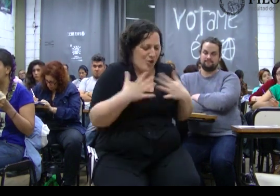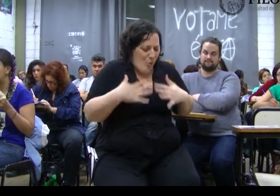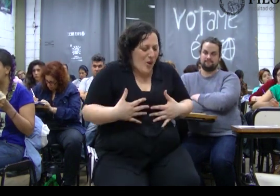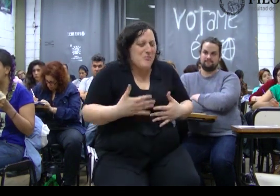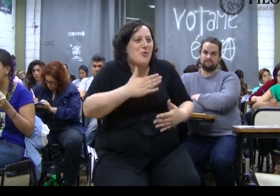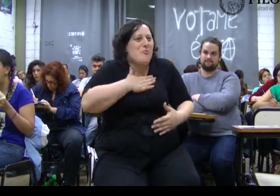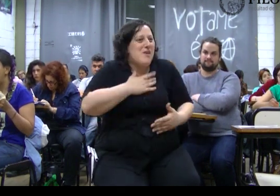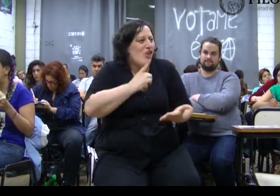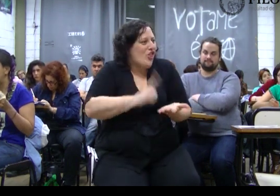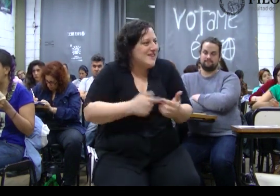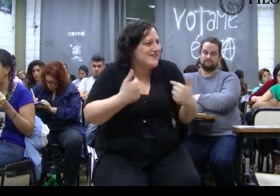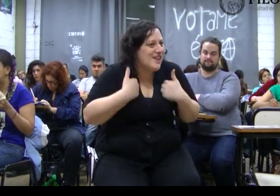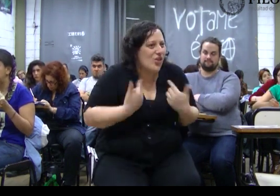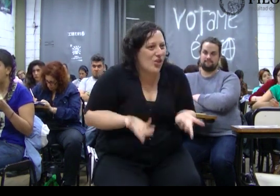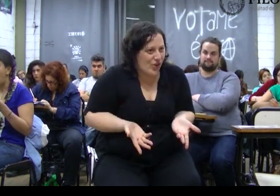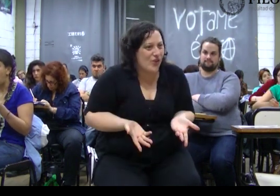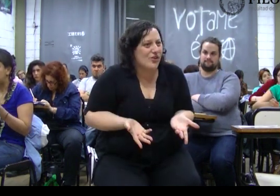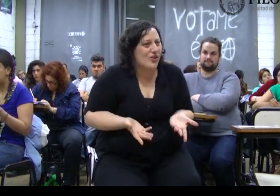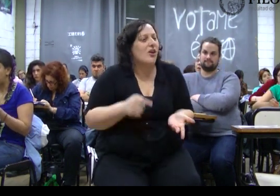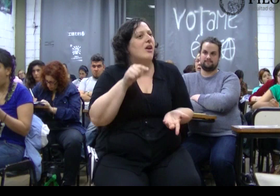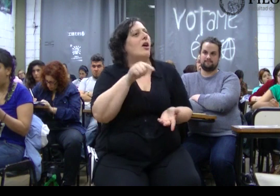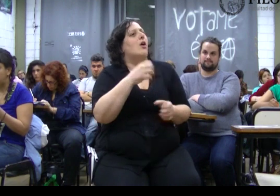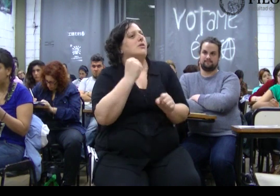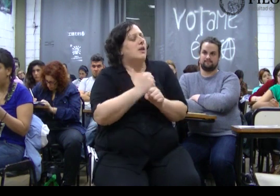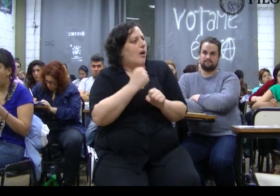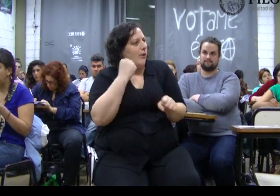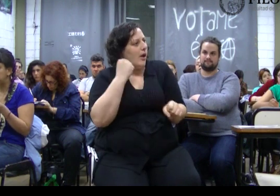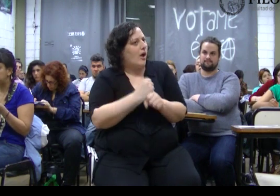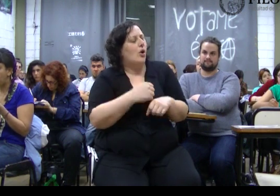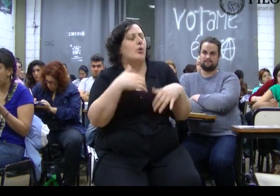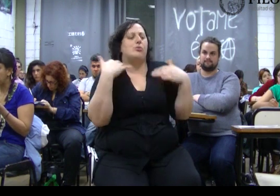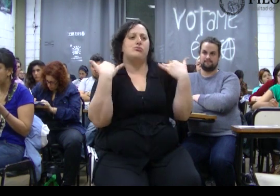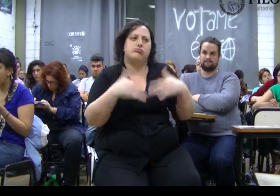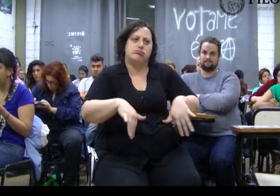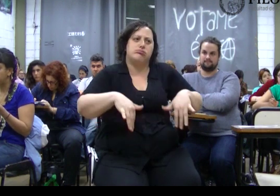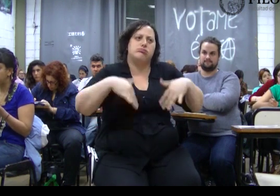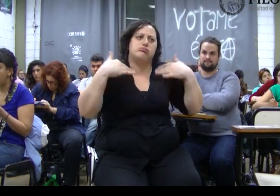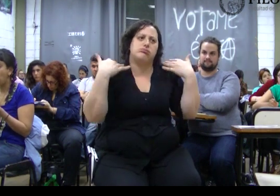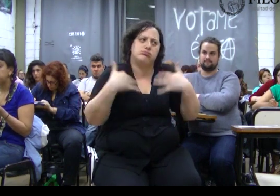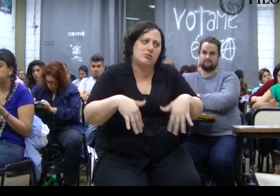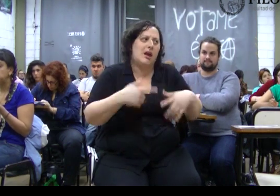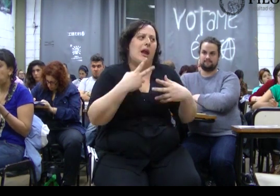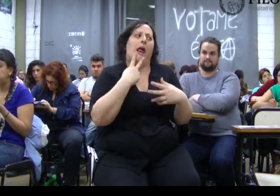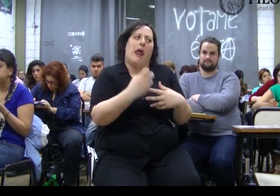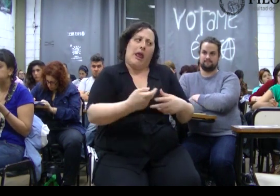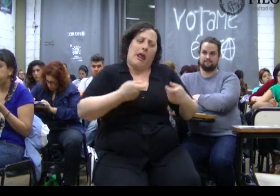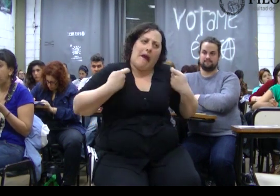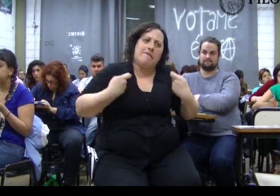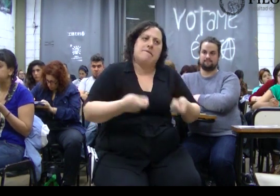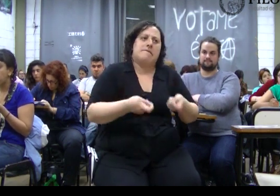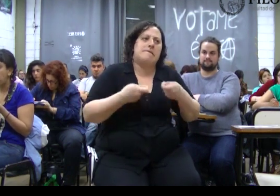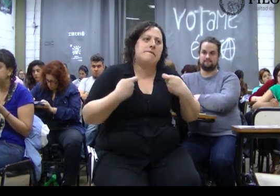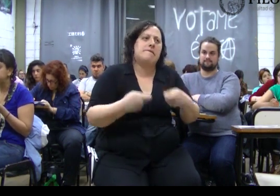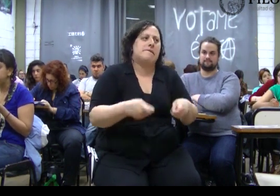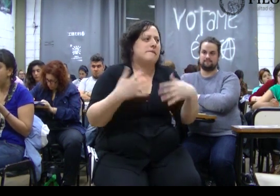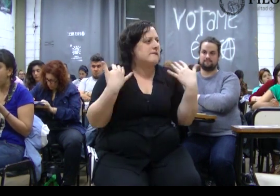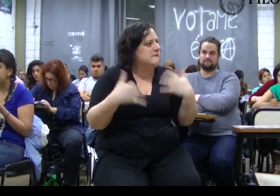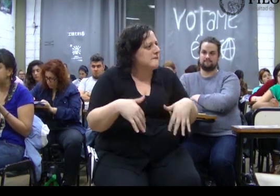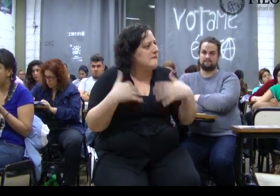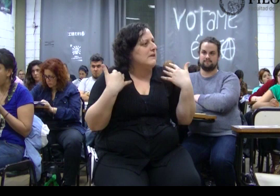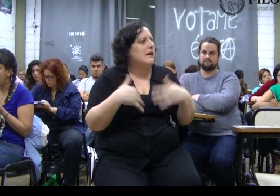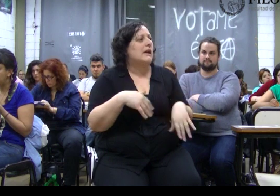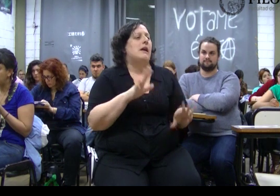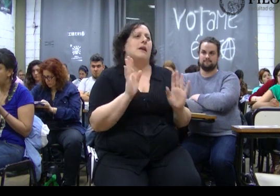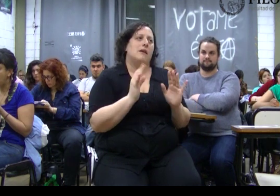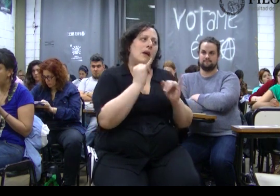un trabajo que nos lleva mucho, mucho desgaste de energía, que tenemos que hacerlo